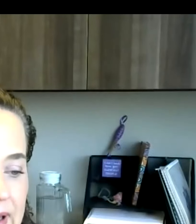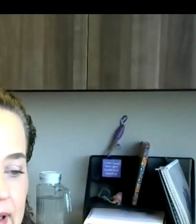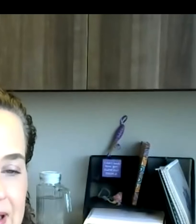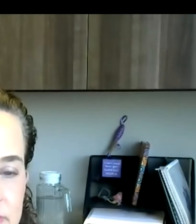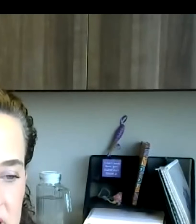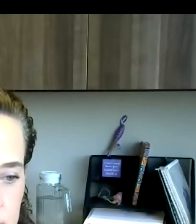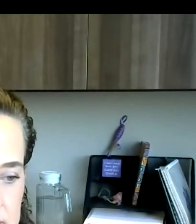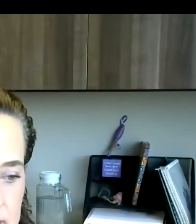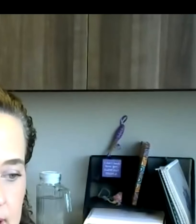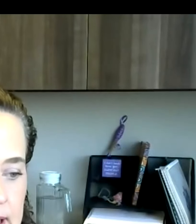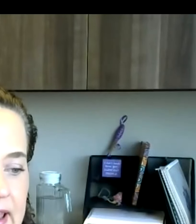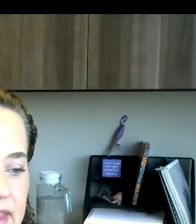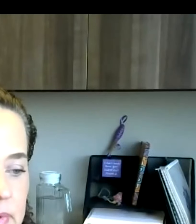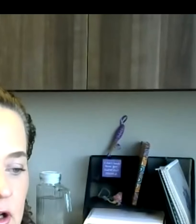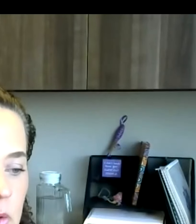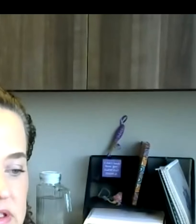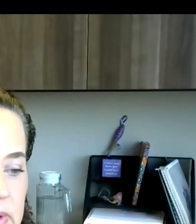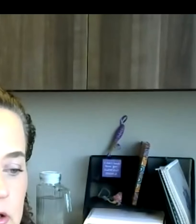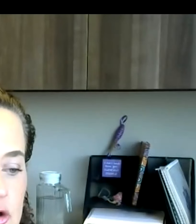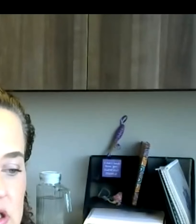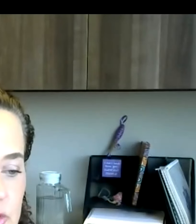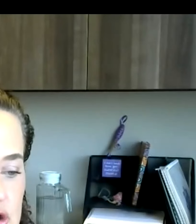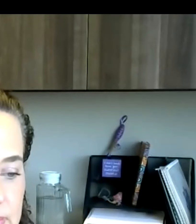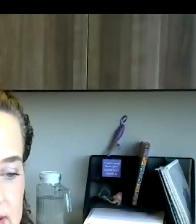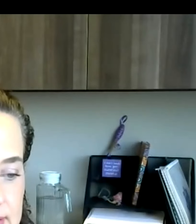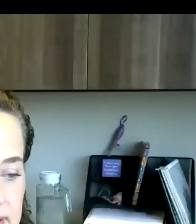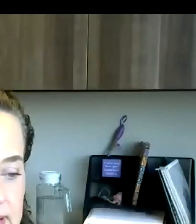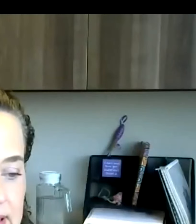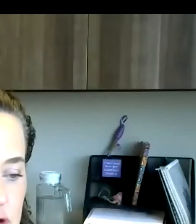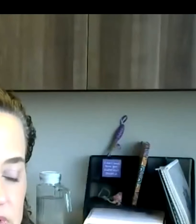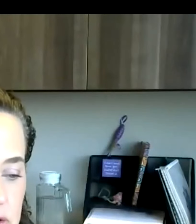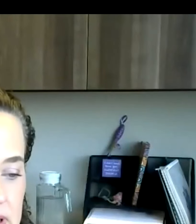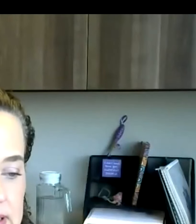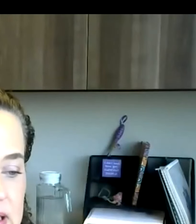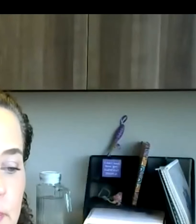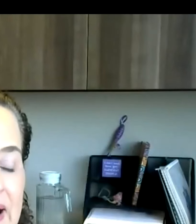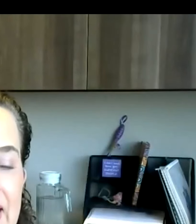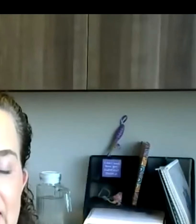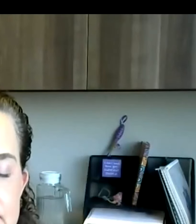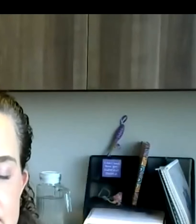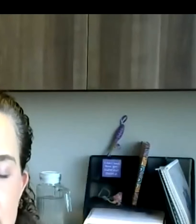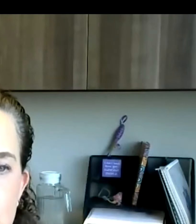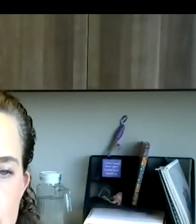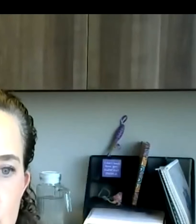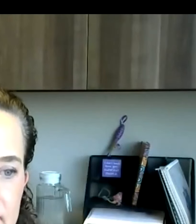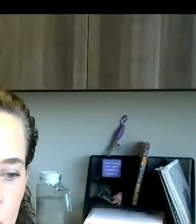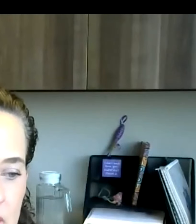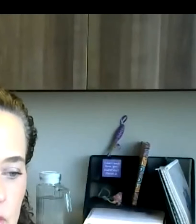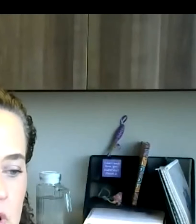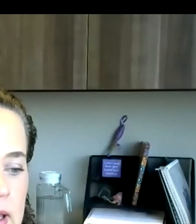conjunto de reglas mínimas que deben observar los responsables que tratan datos personales para garantizar un